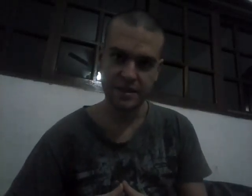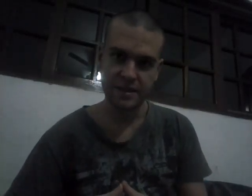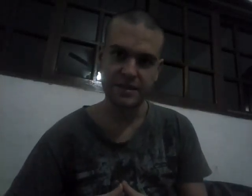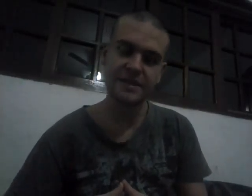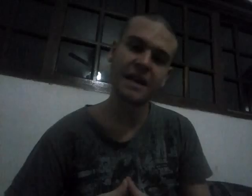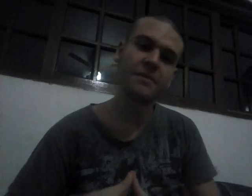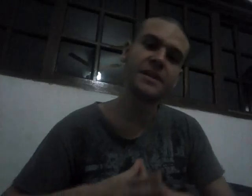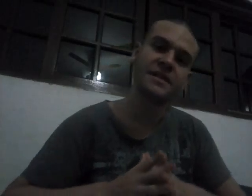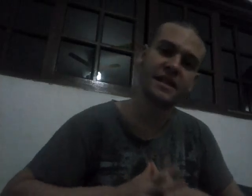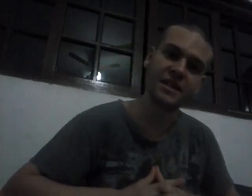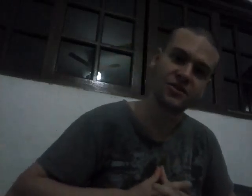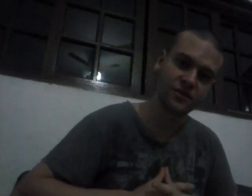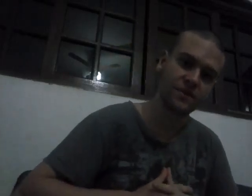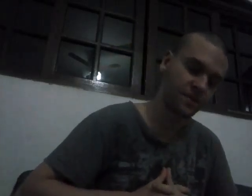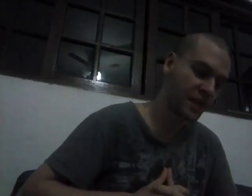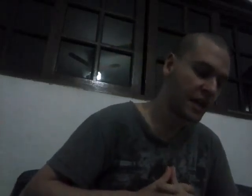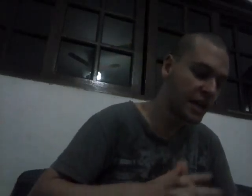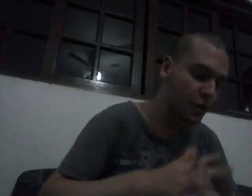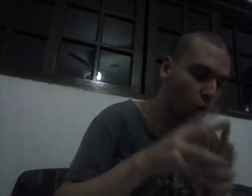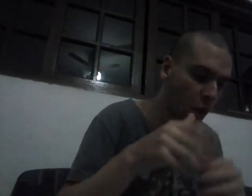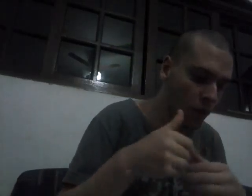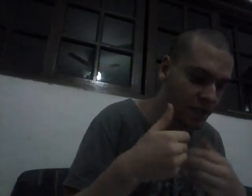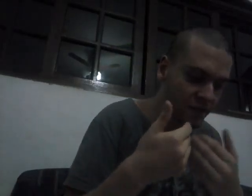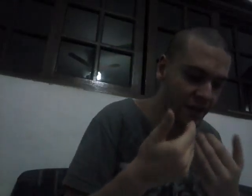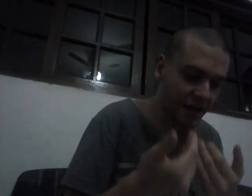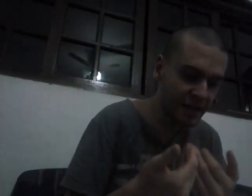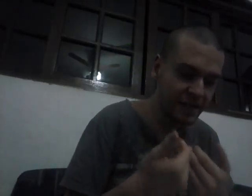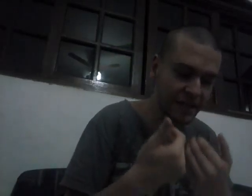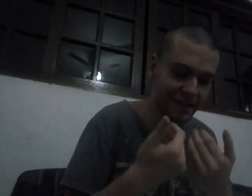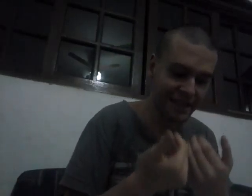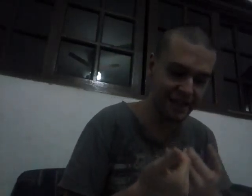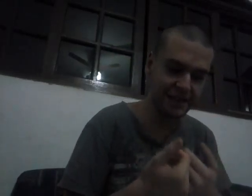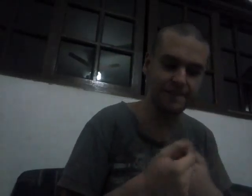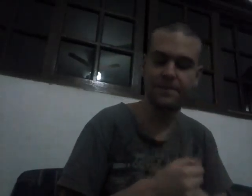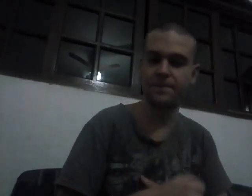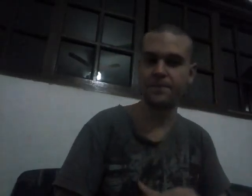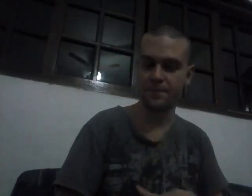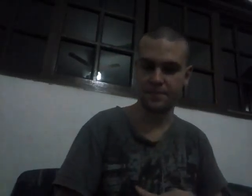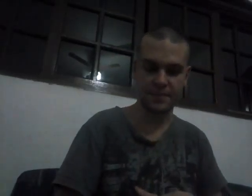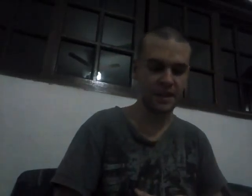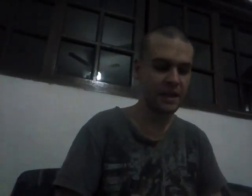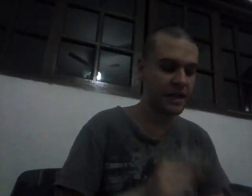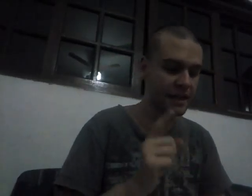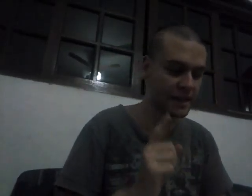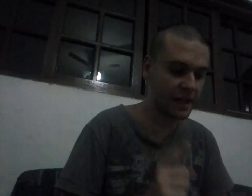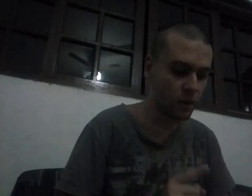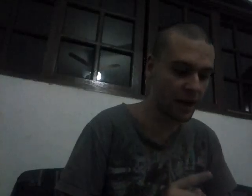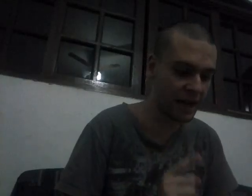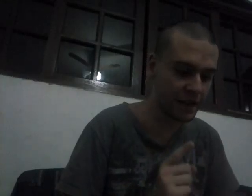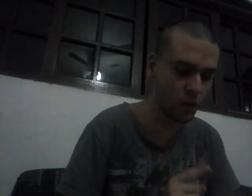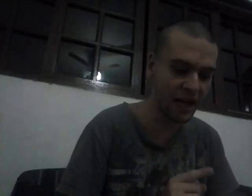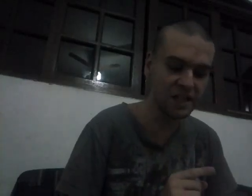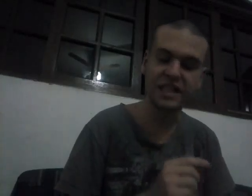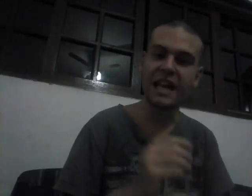Vocês sabem me dizer isso? E qual a diferença dela? Então, a linguagem